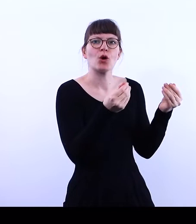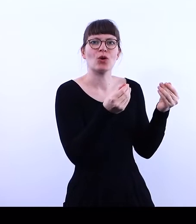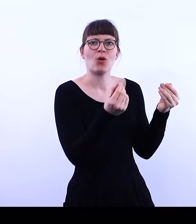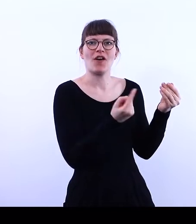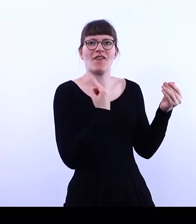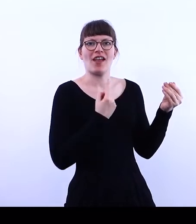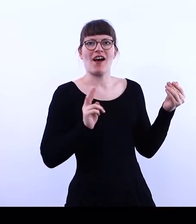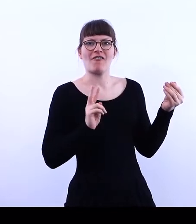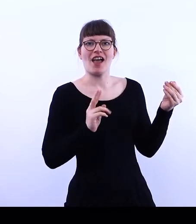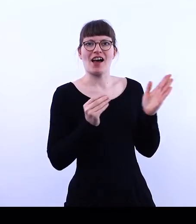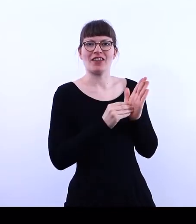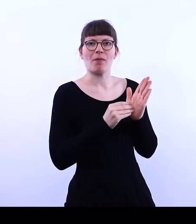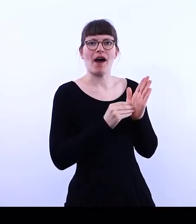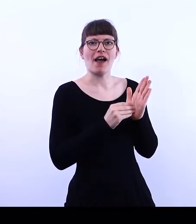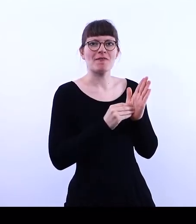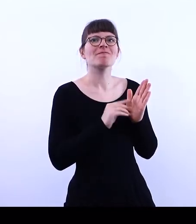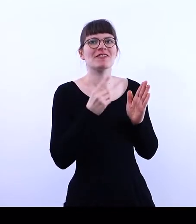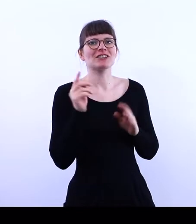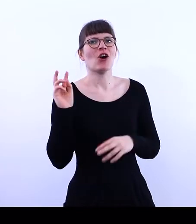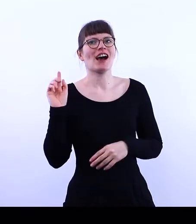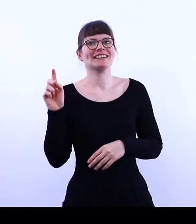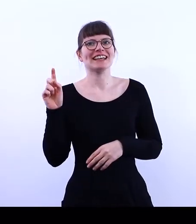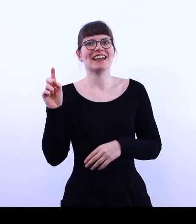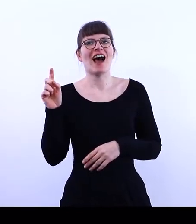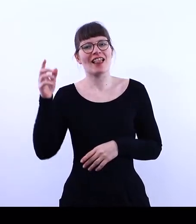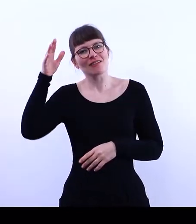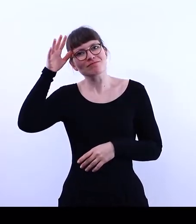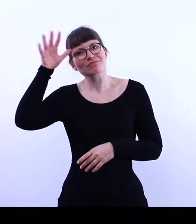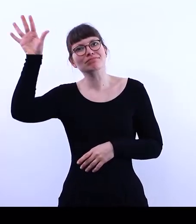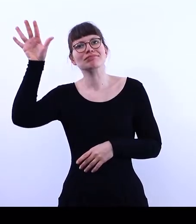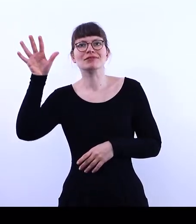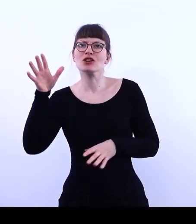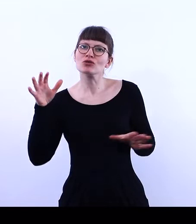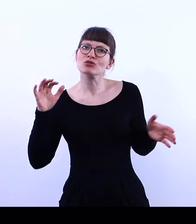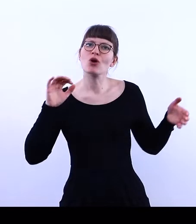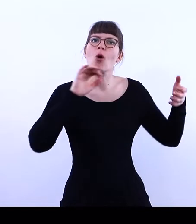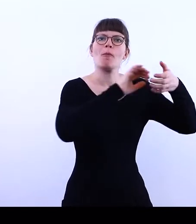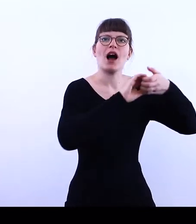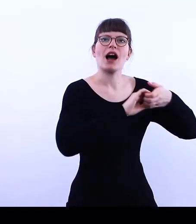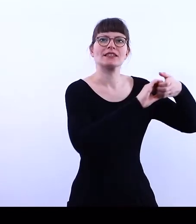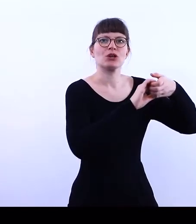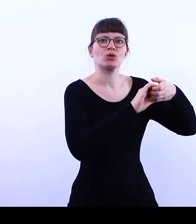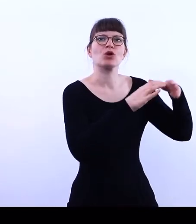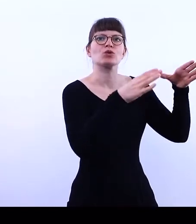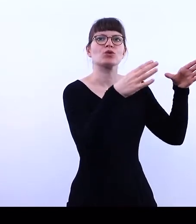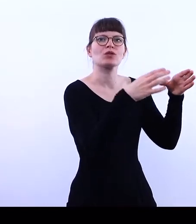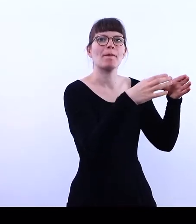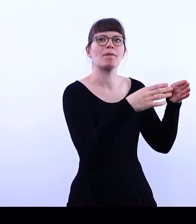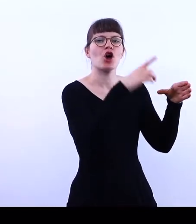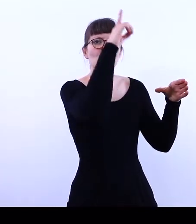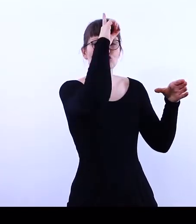mit dem digitalen Know-how in die Kooperation gehen. Und wir arbeiten gemeinsam mit der Deutschen Chorjugend zusammen,